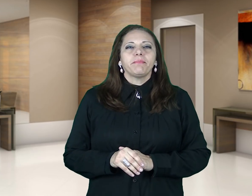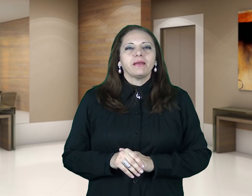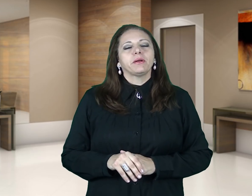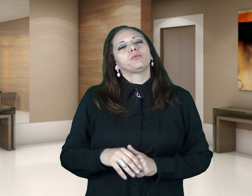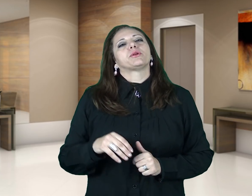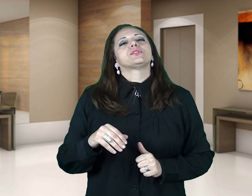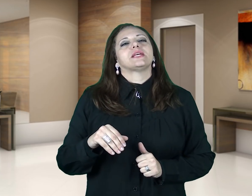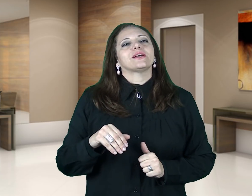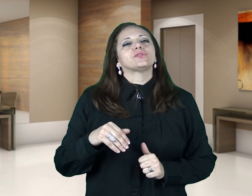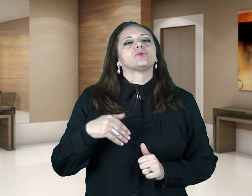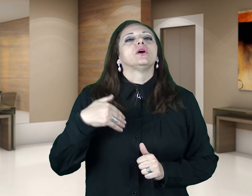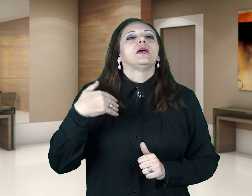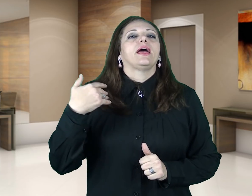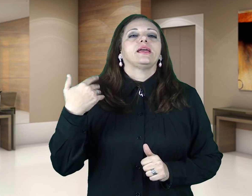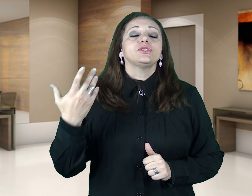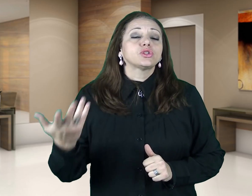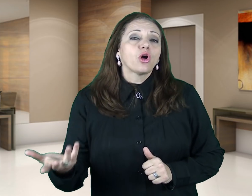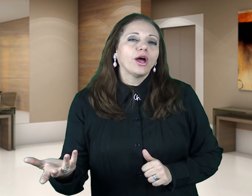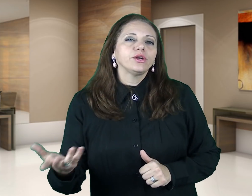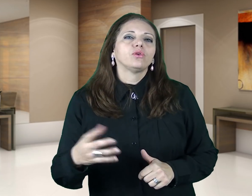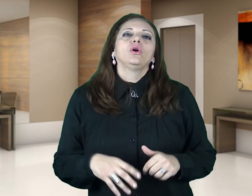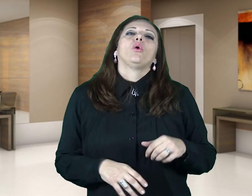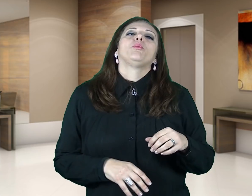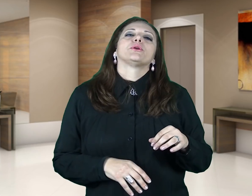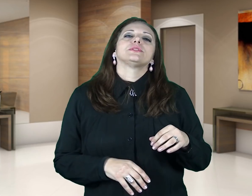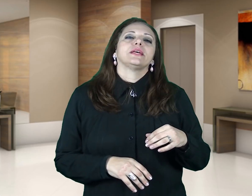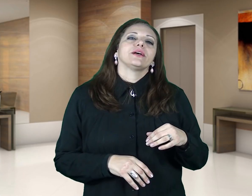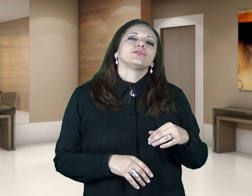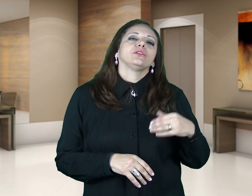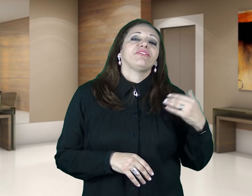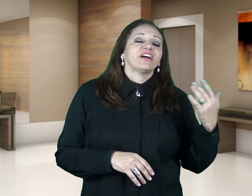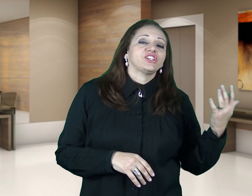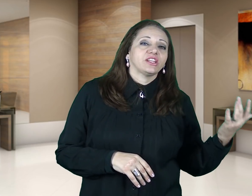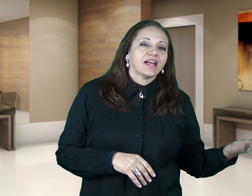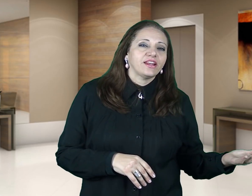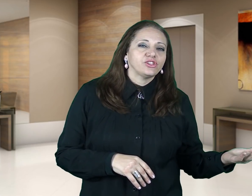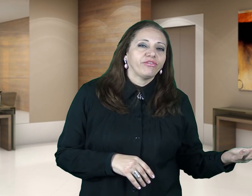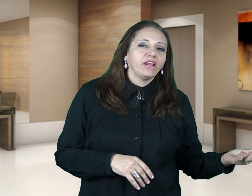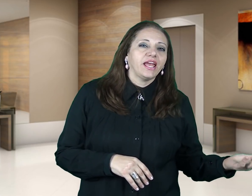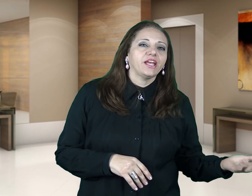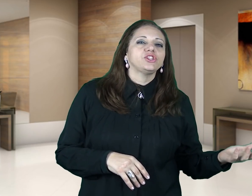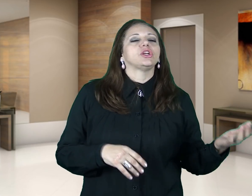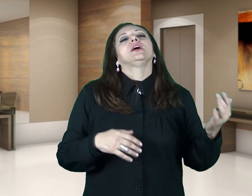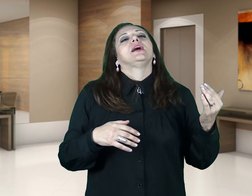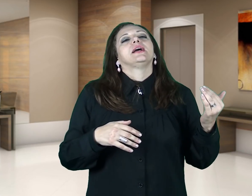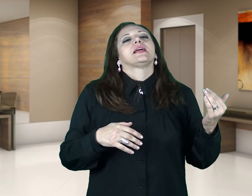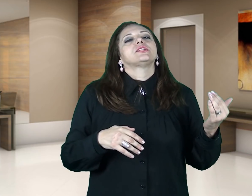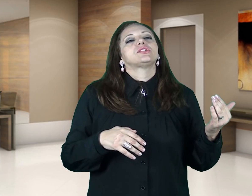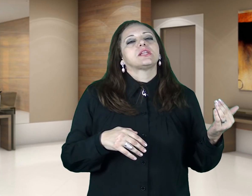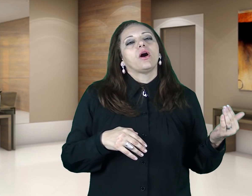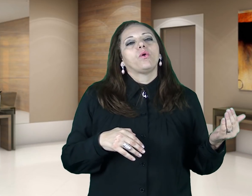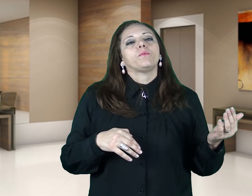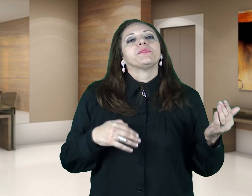como também pelo processo histórico, um processo de faixa etária diferente,